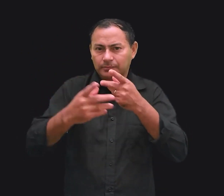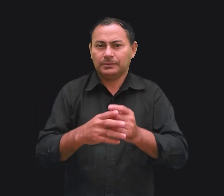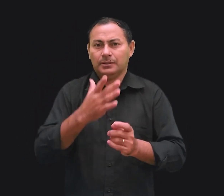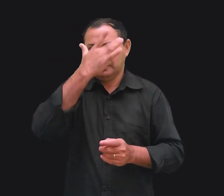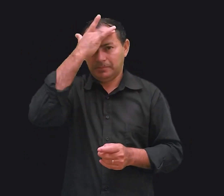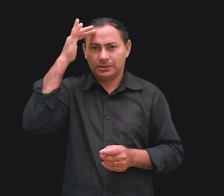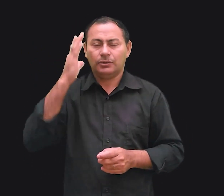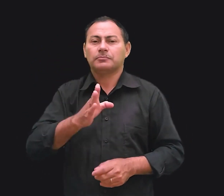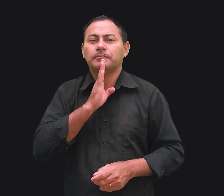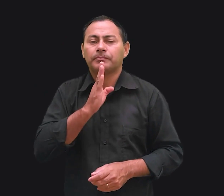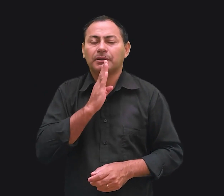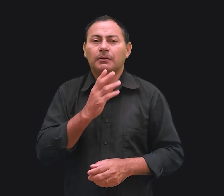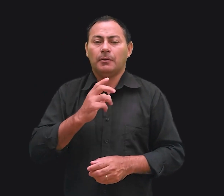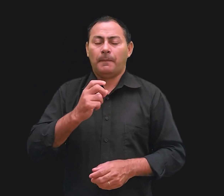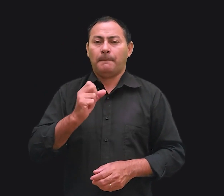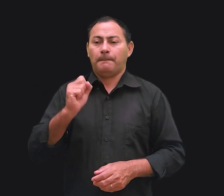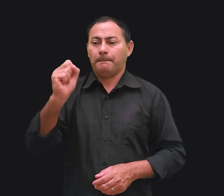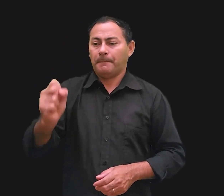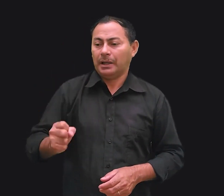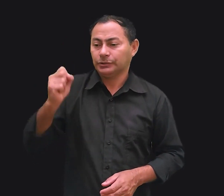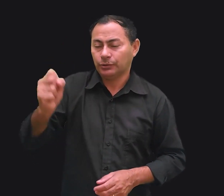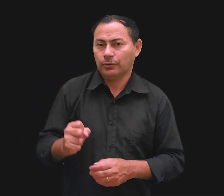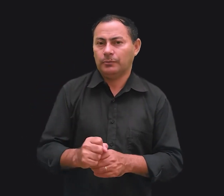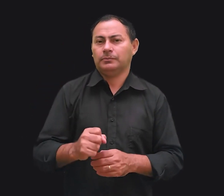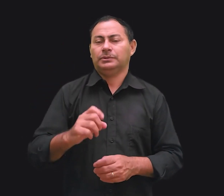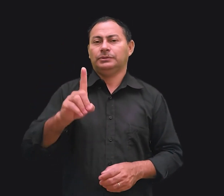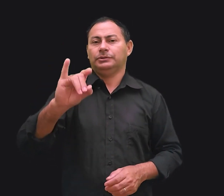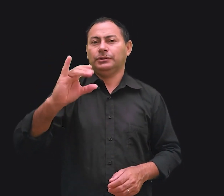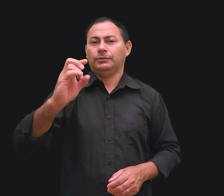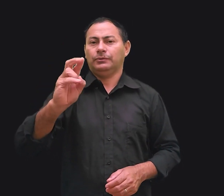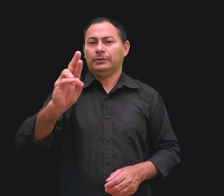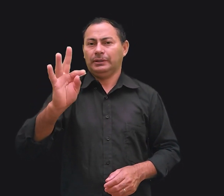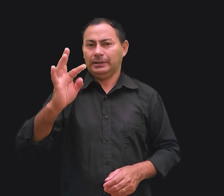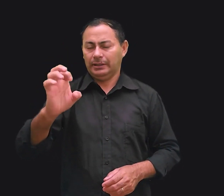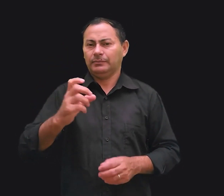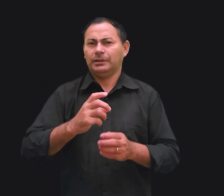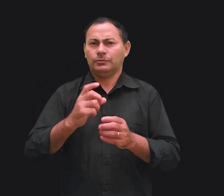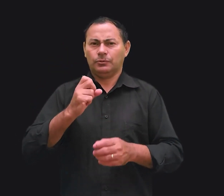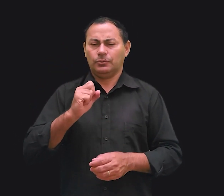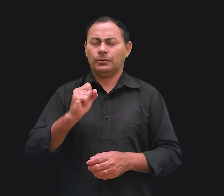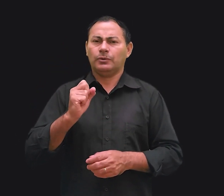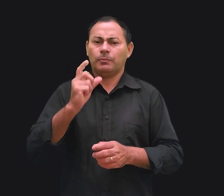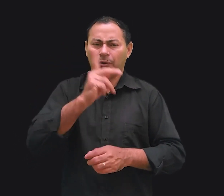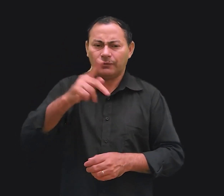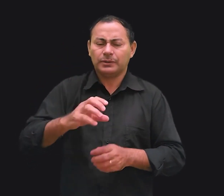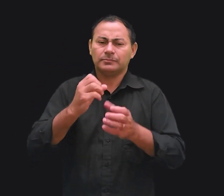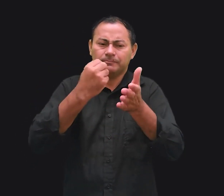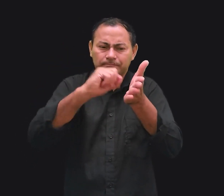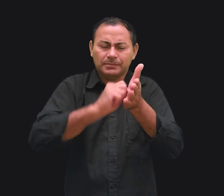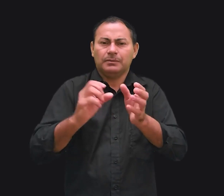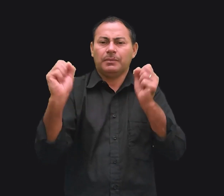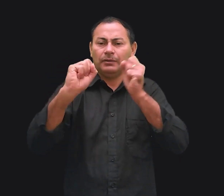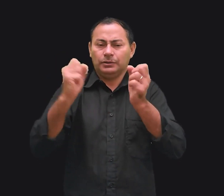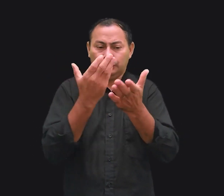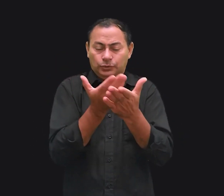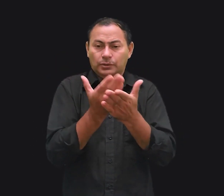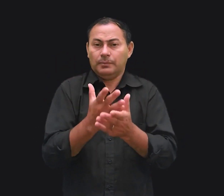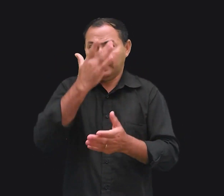falando. Se as pessoas que conheceram o pastor Dick Woodward, nosso professor, isso mesmo, que escreve esses maravilhosos estudos, se as pessoas